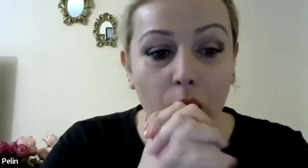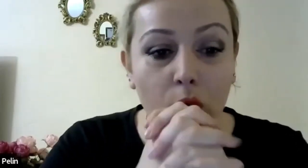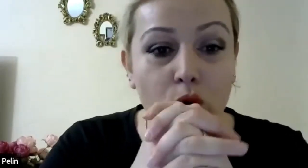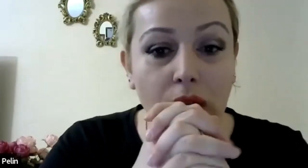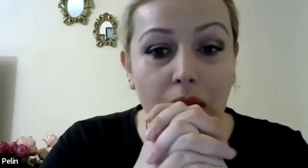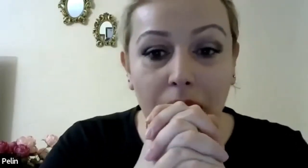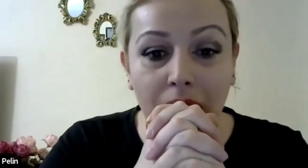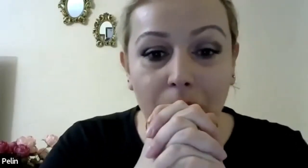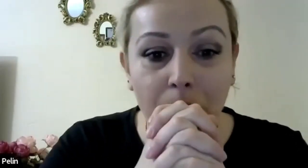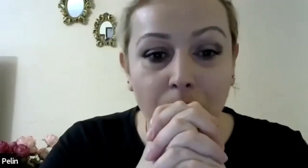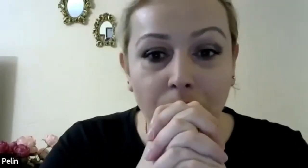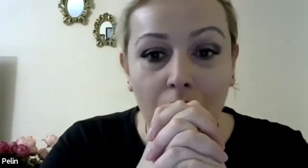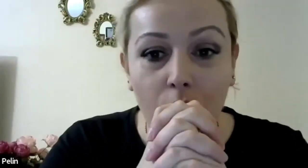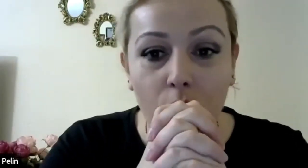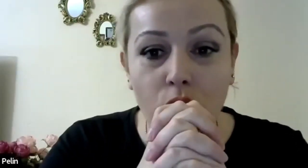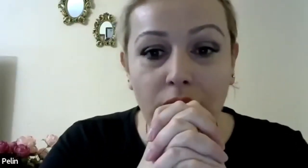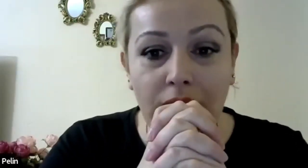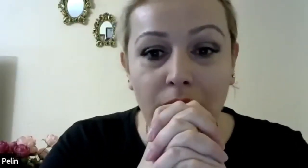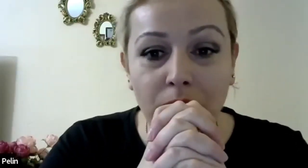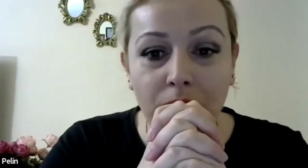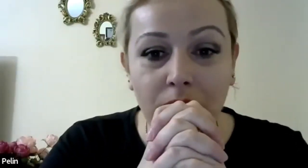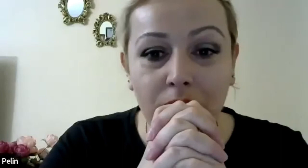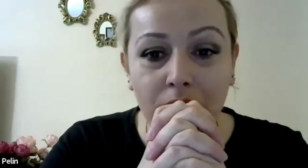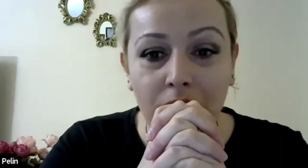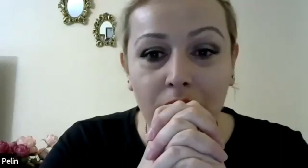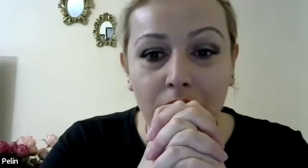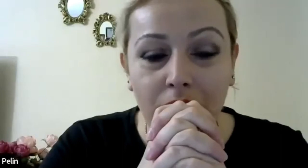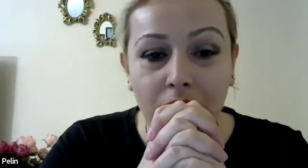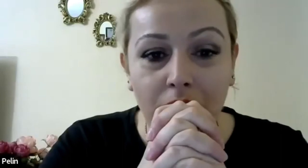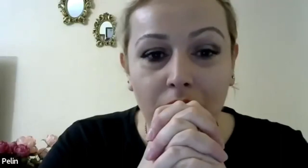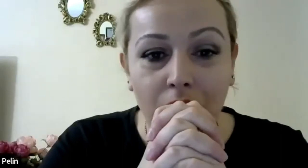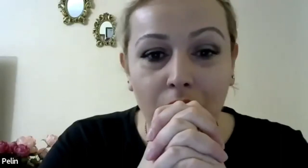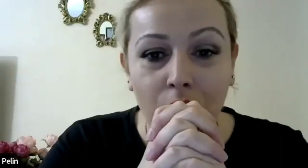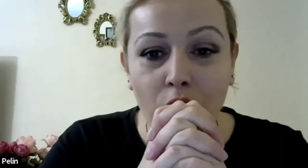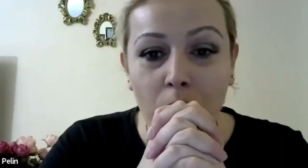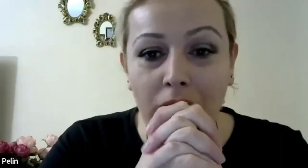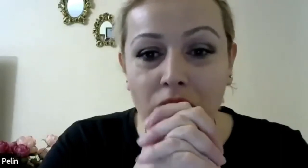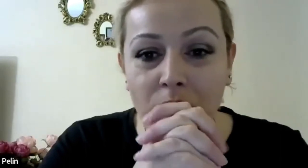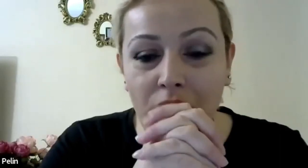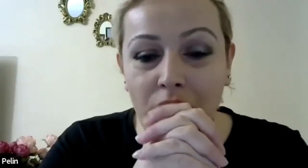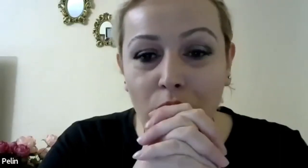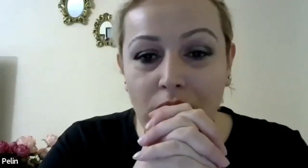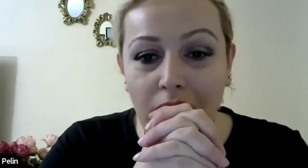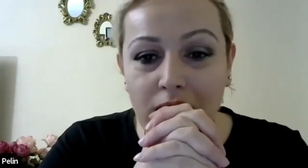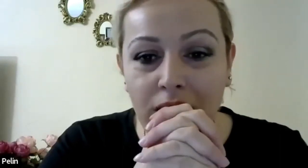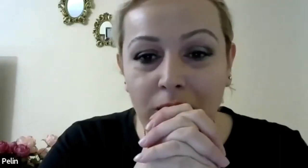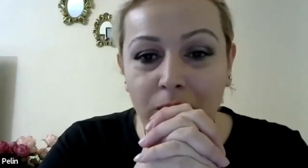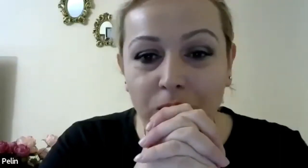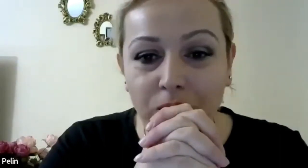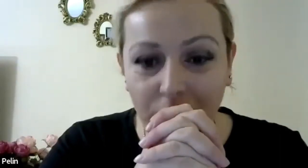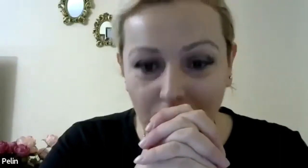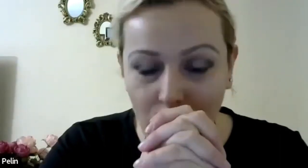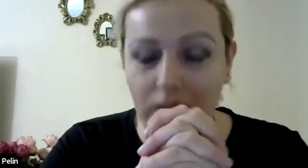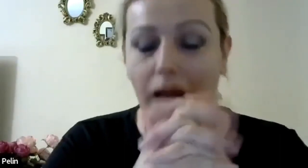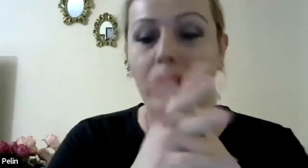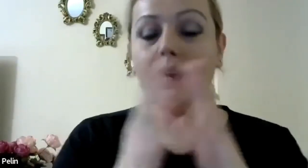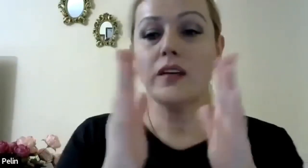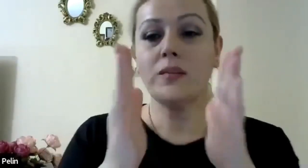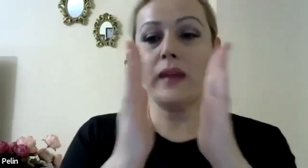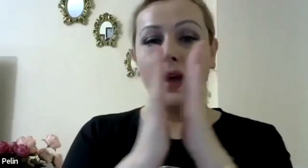Özür dilemek. Özür dilerim. Onu da Ömer Şimşek göstersin. Güzel. Şimdi